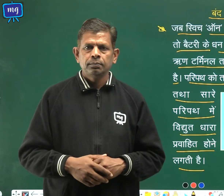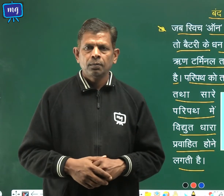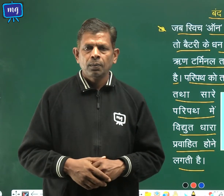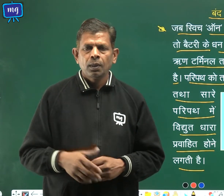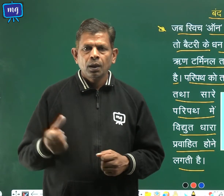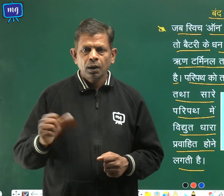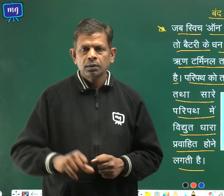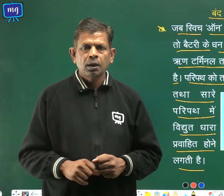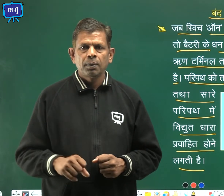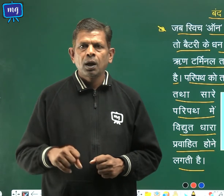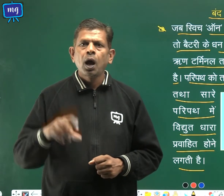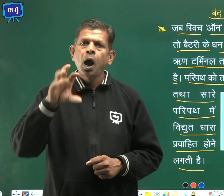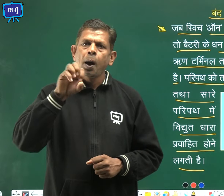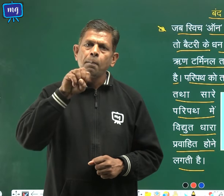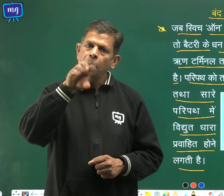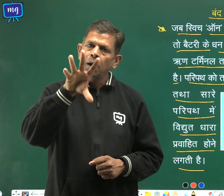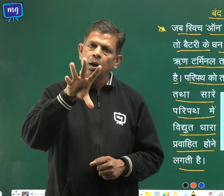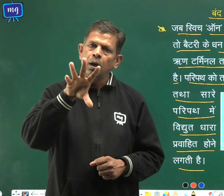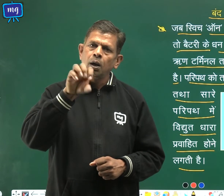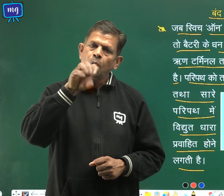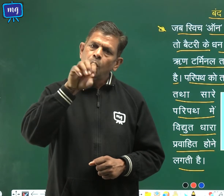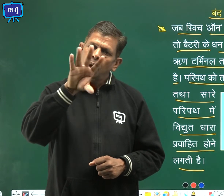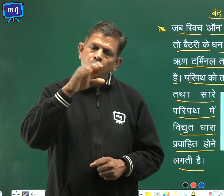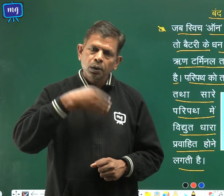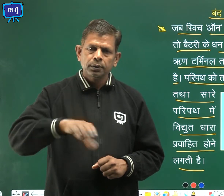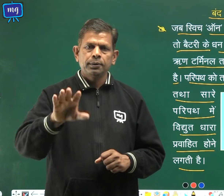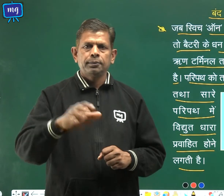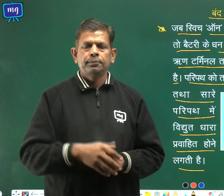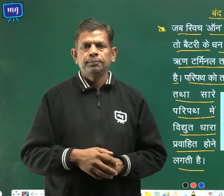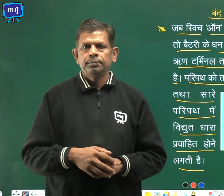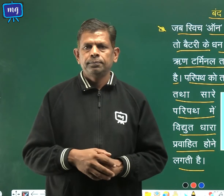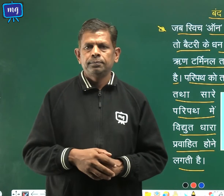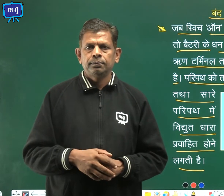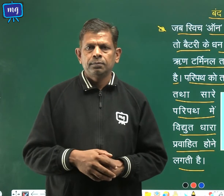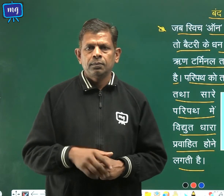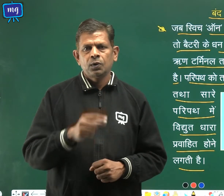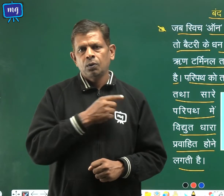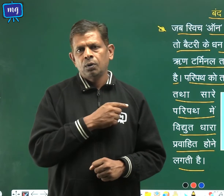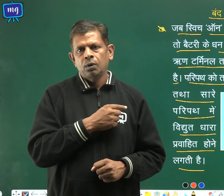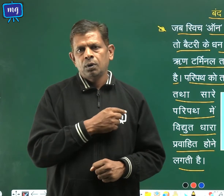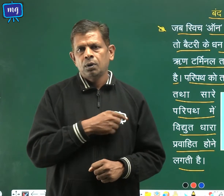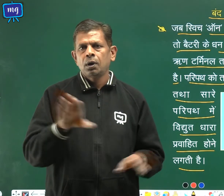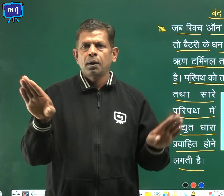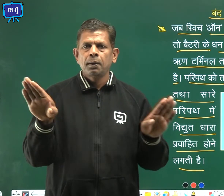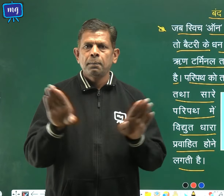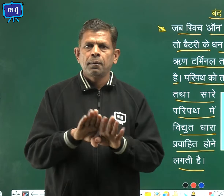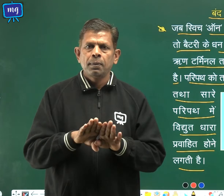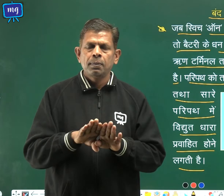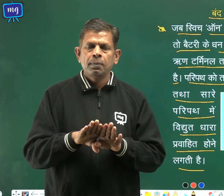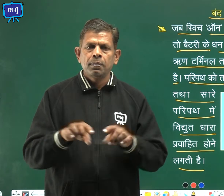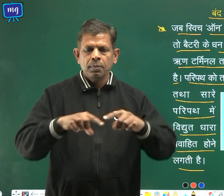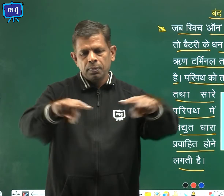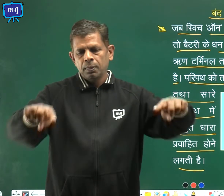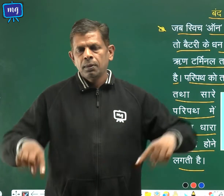और ऐसे में बल्ब दीप्त होने लगता है, तो यह बंद परिपथ कहलाता है।